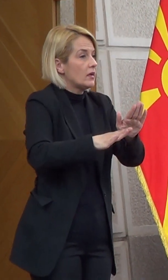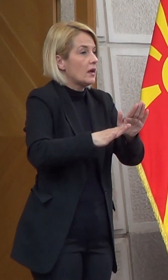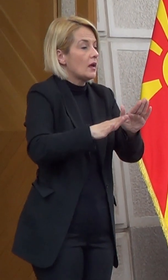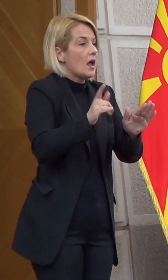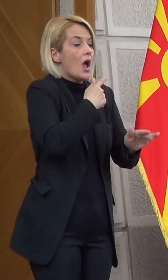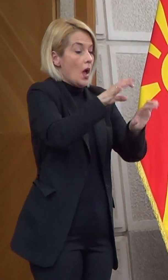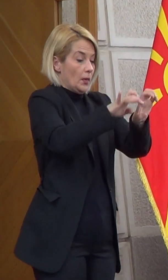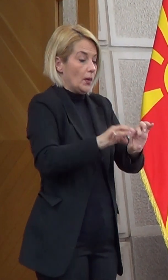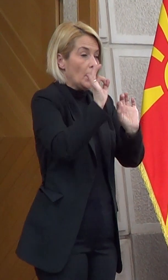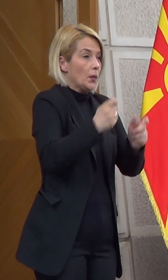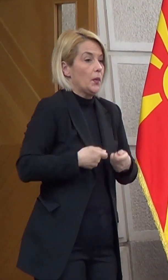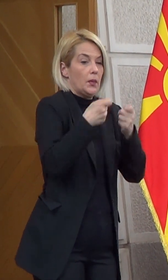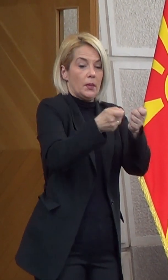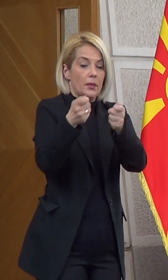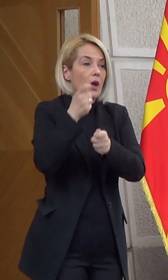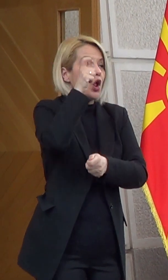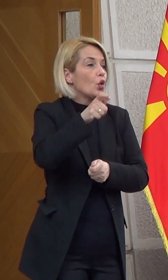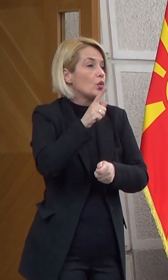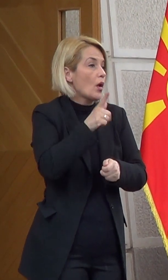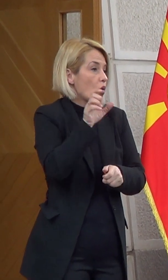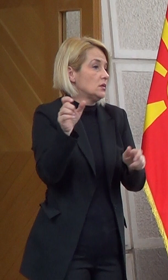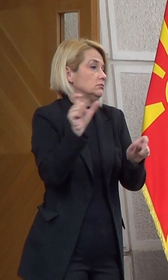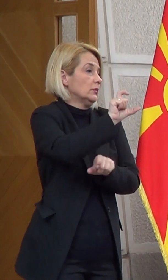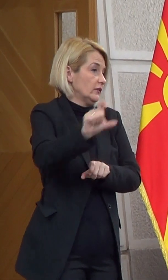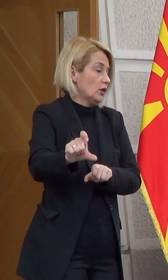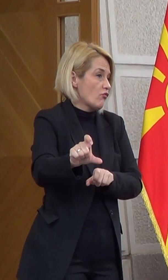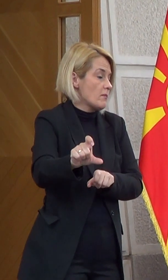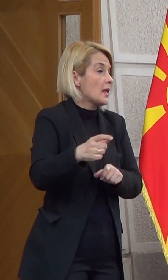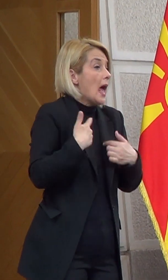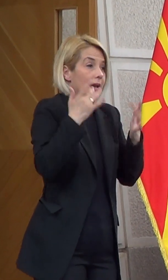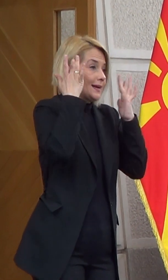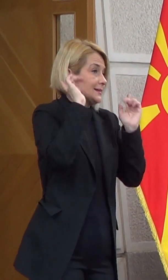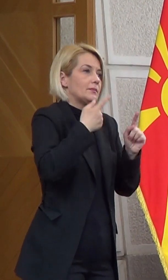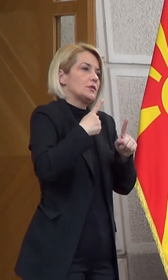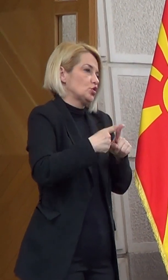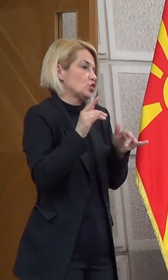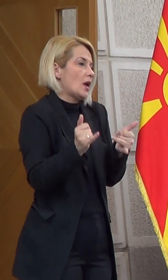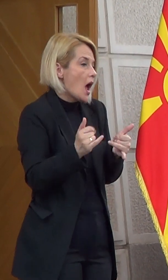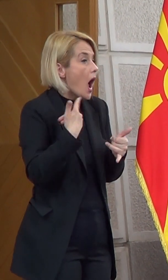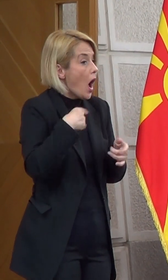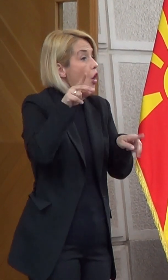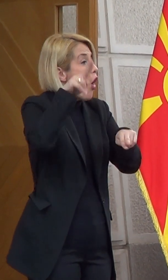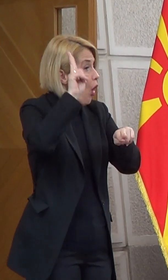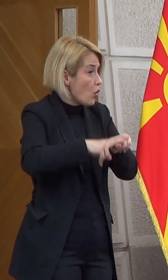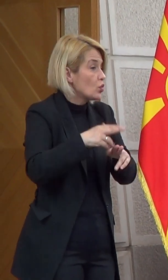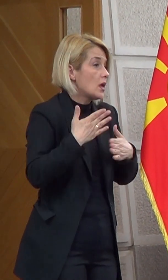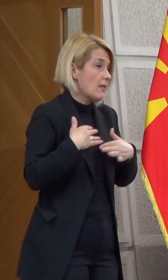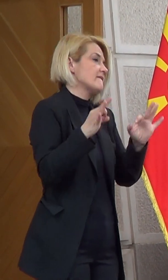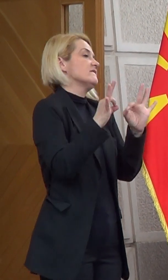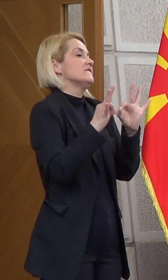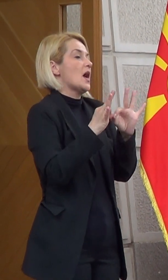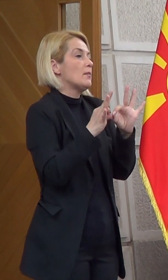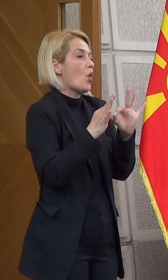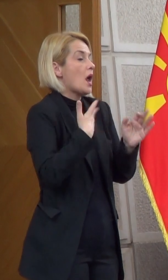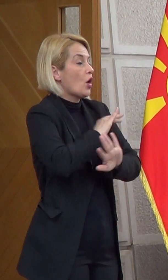poslednje iskucanje dostavljeno od stranke. Ne znam da li je to točno. Vitam, mislim da ako je točno da je u februari je odlučeno, sada je